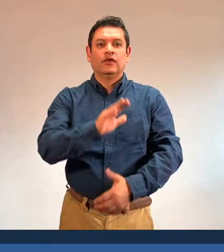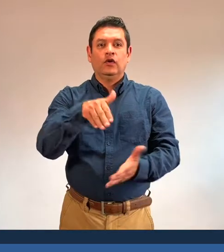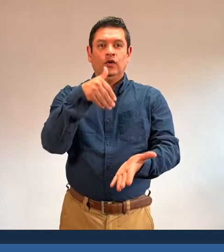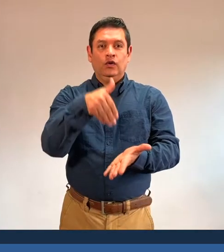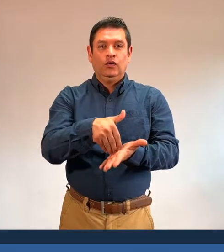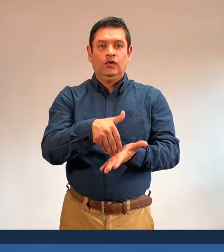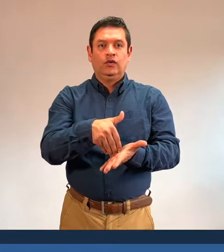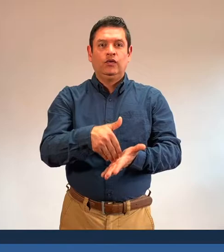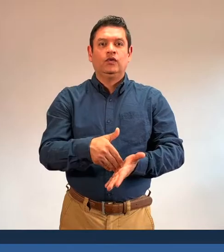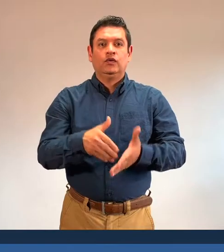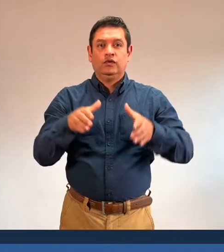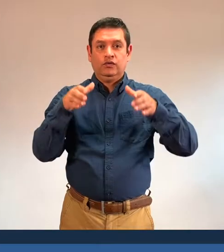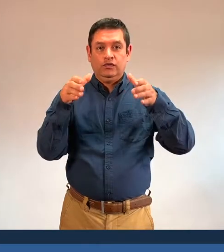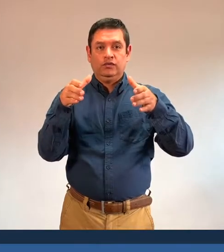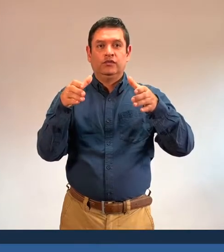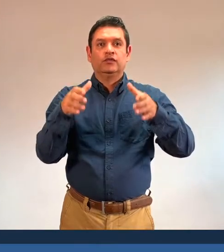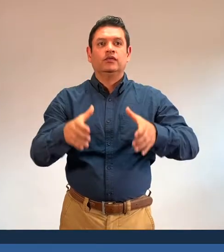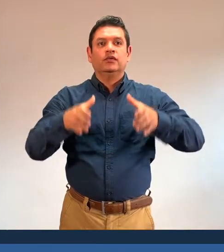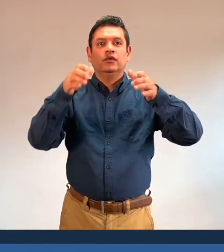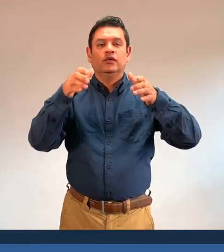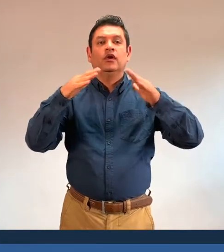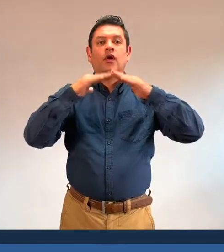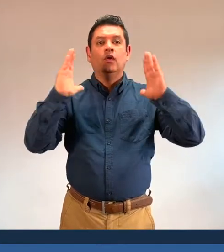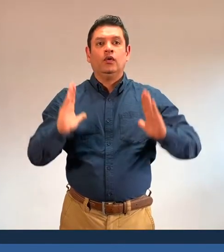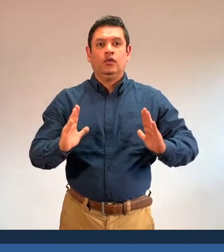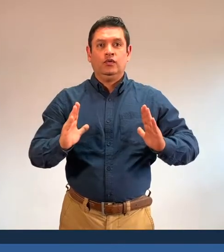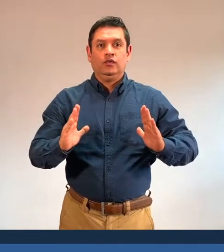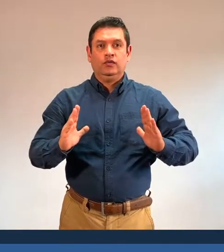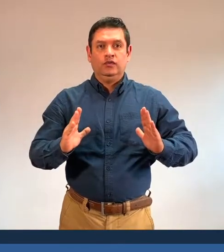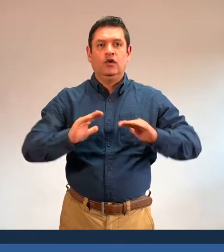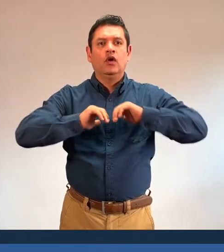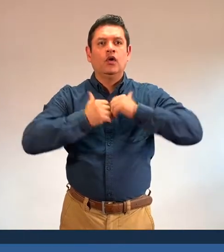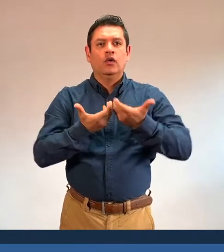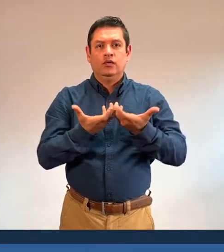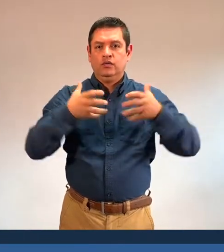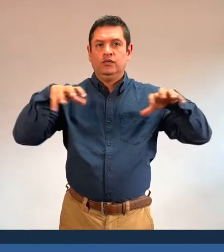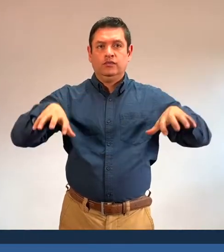This site was a treadmill of a former wealthy farmhouse, with a patio that